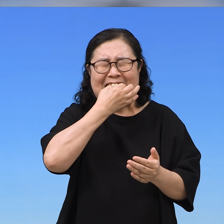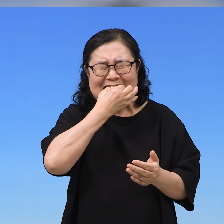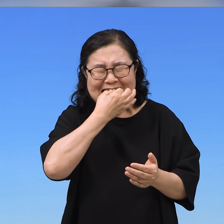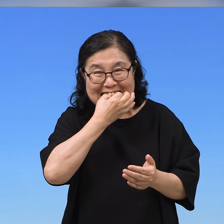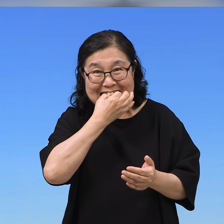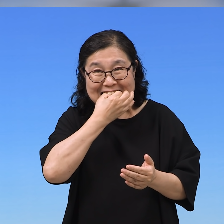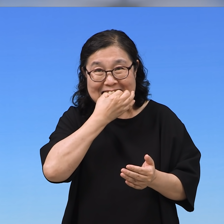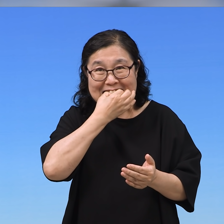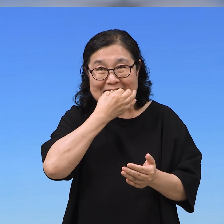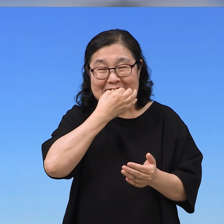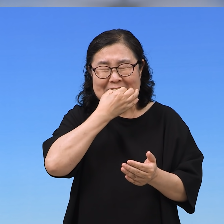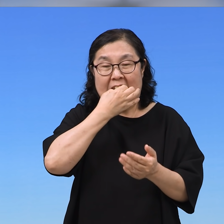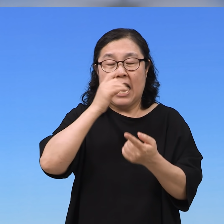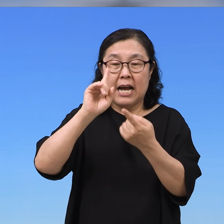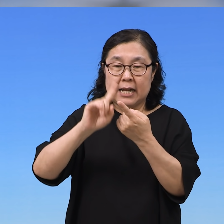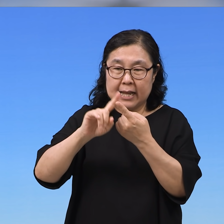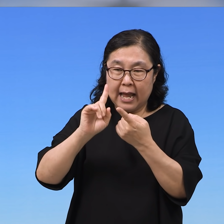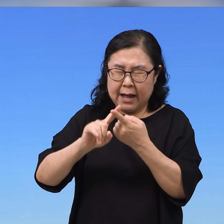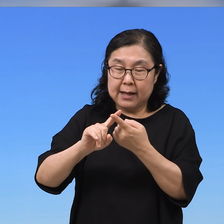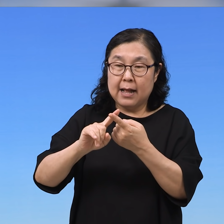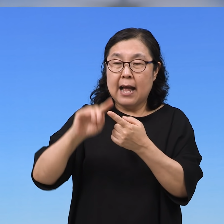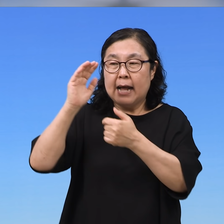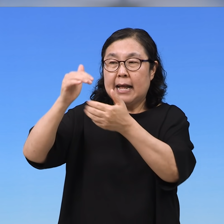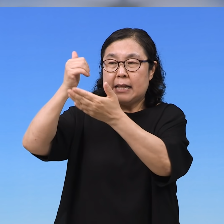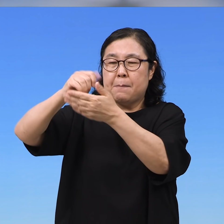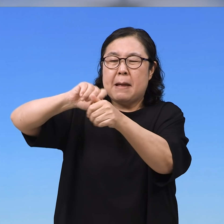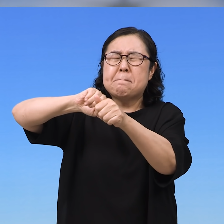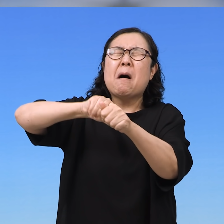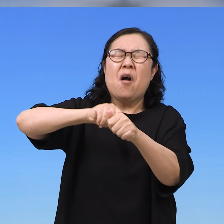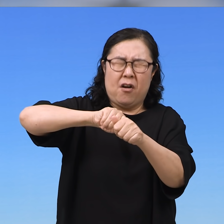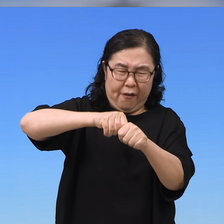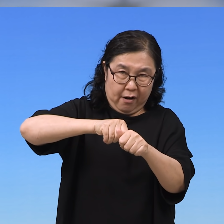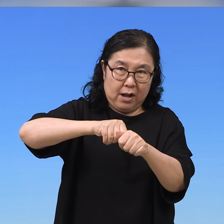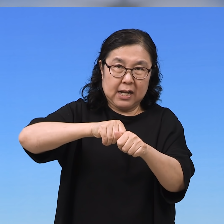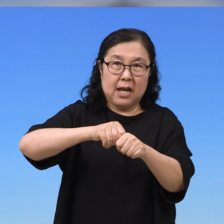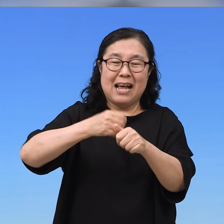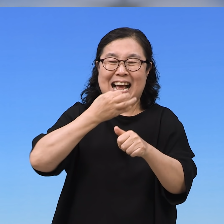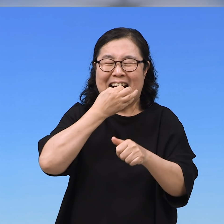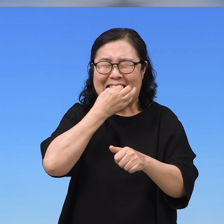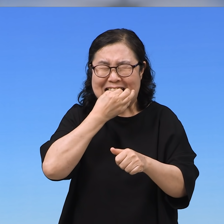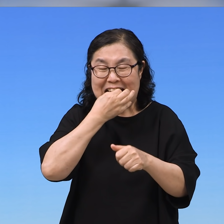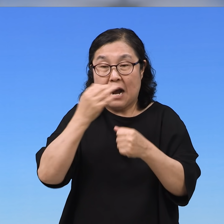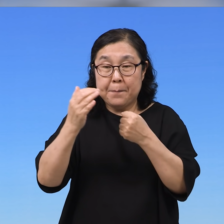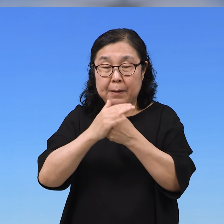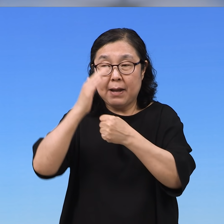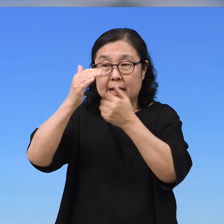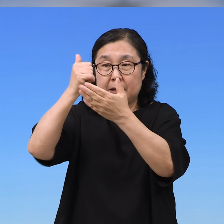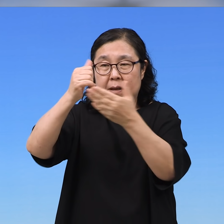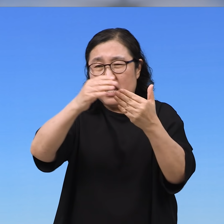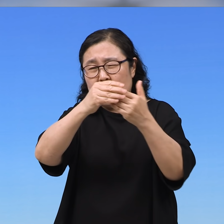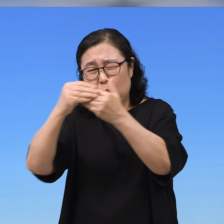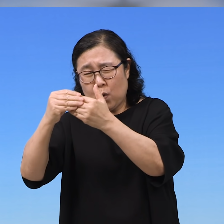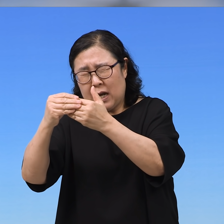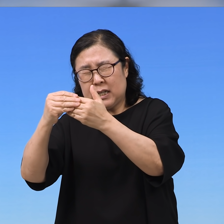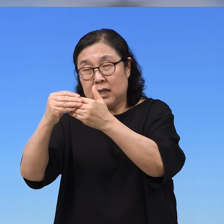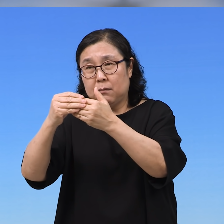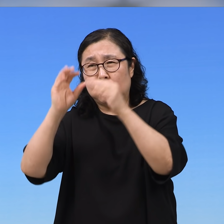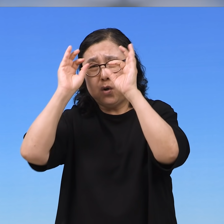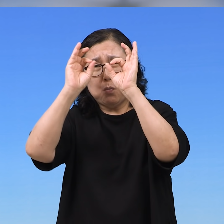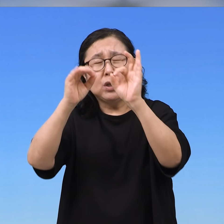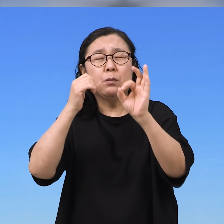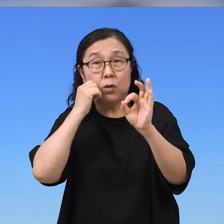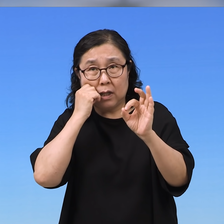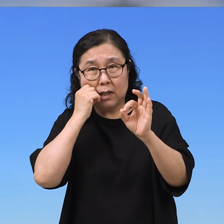징계다, 이렇게 분석을 하면 정확합니다. 탐욕으로 하나님의 인도하심을 볼 줄 모르는